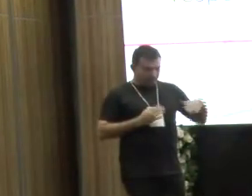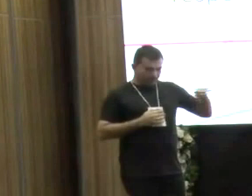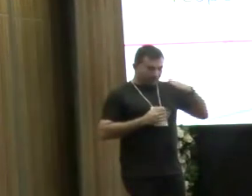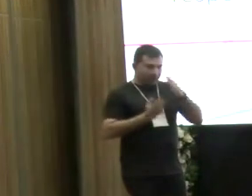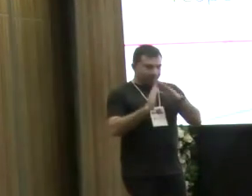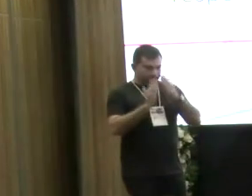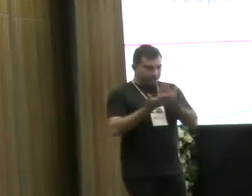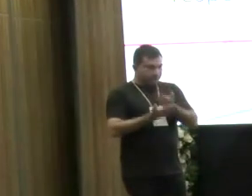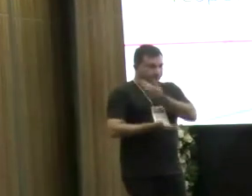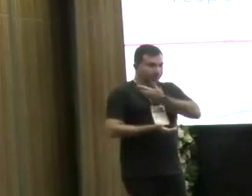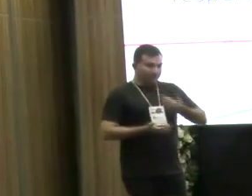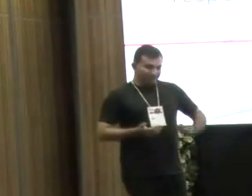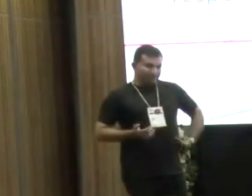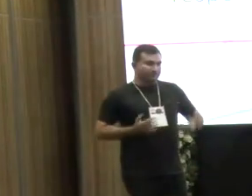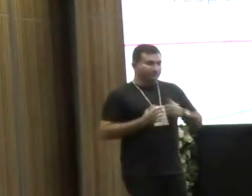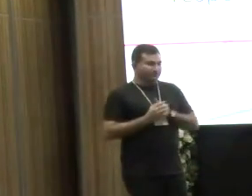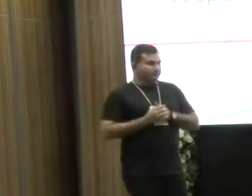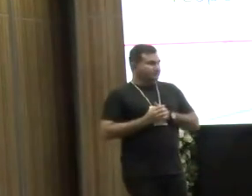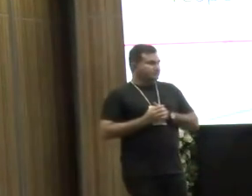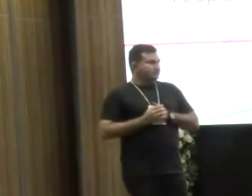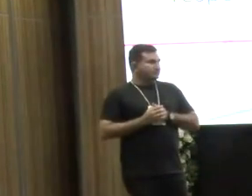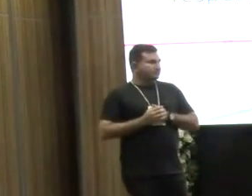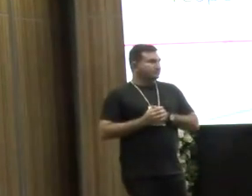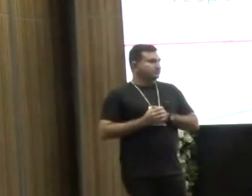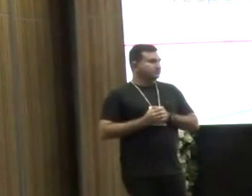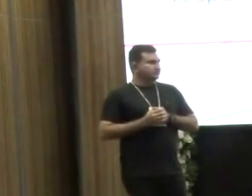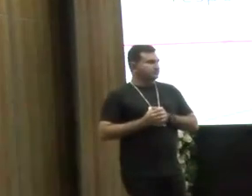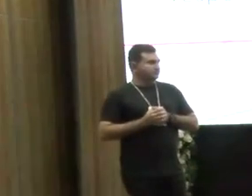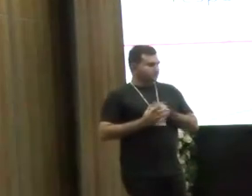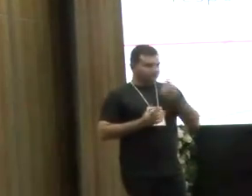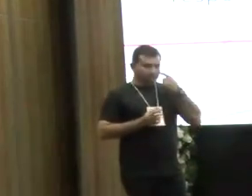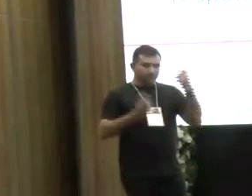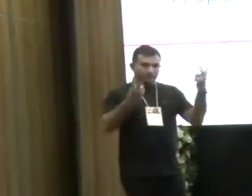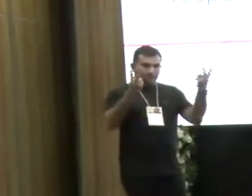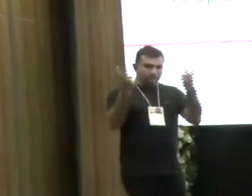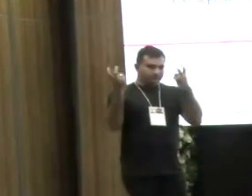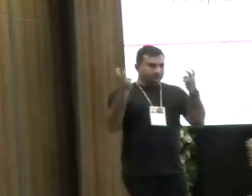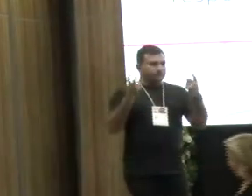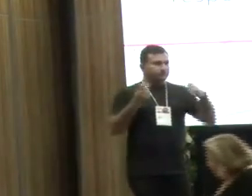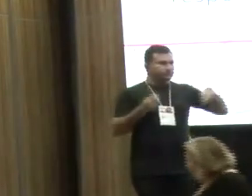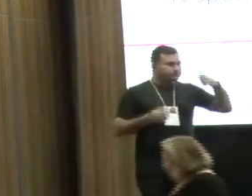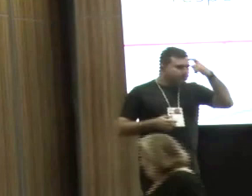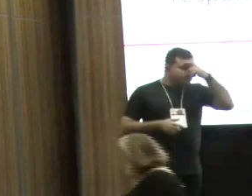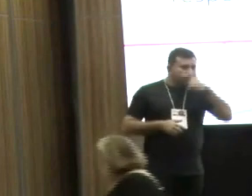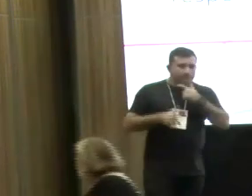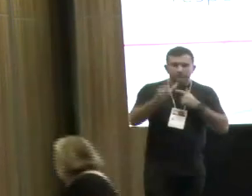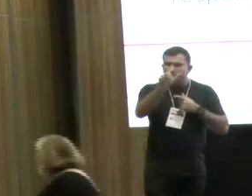Olhem-se e olhem-nos. Nós não temos cara de rico.